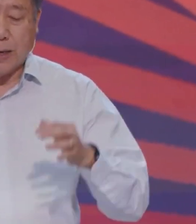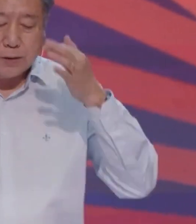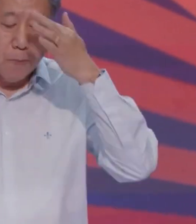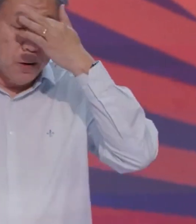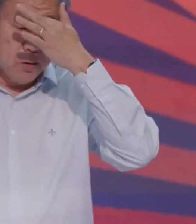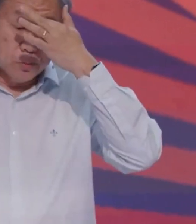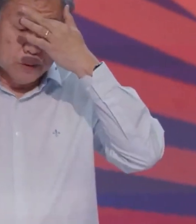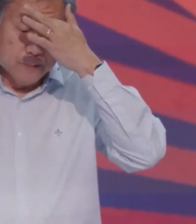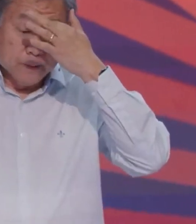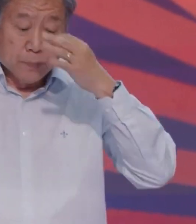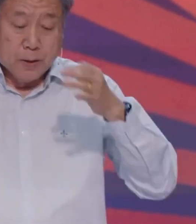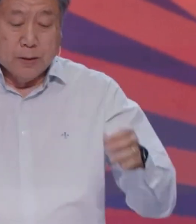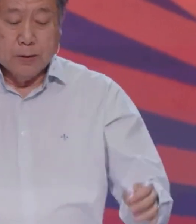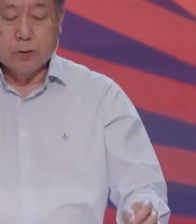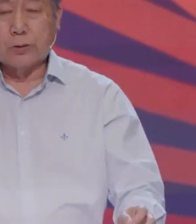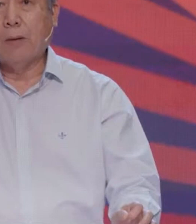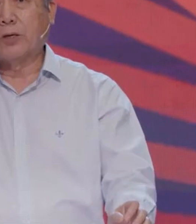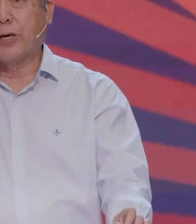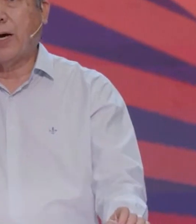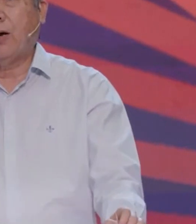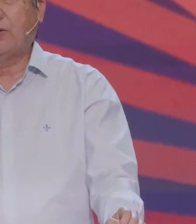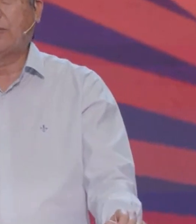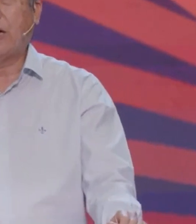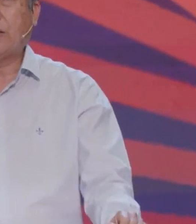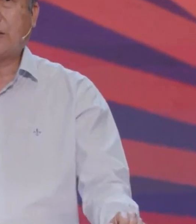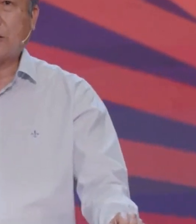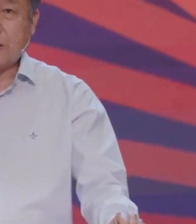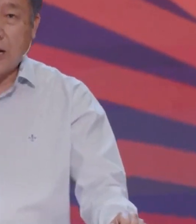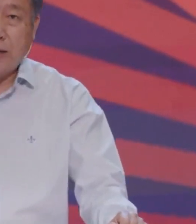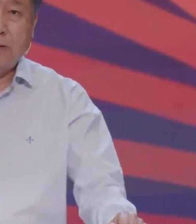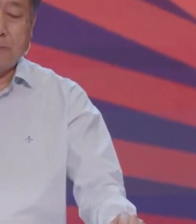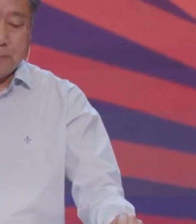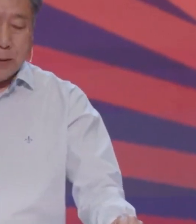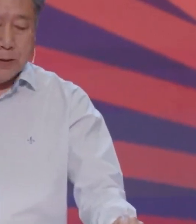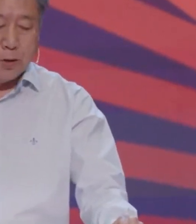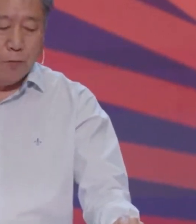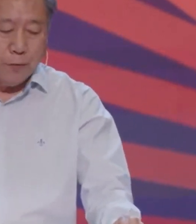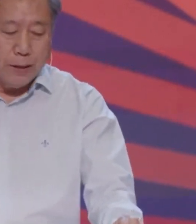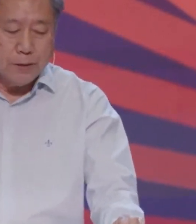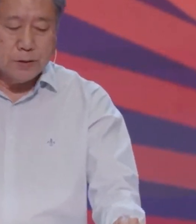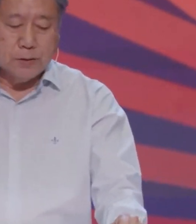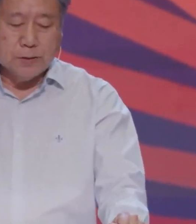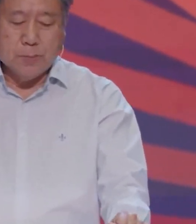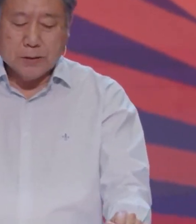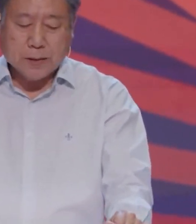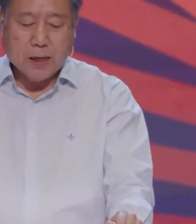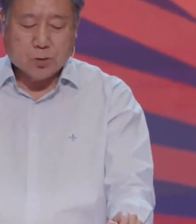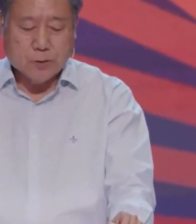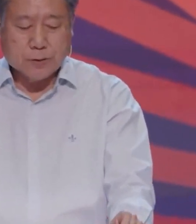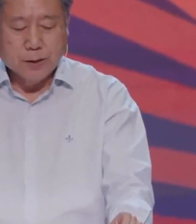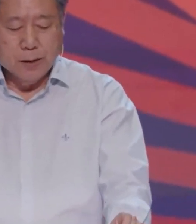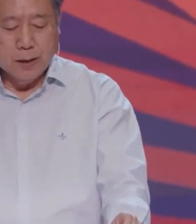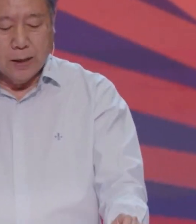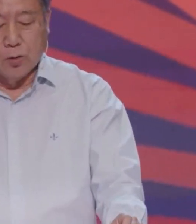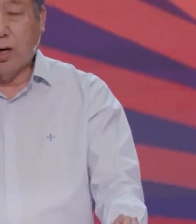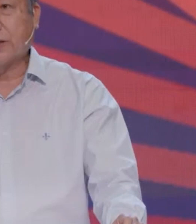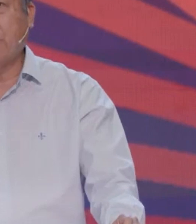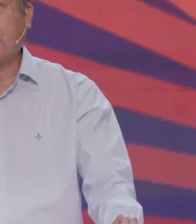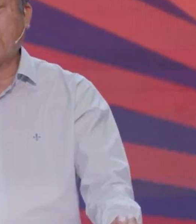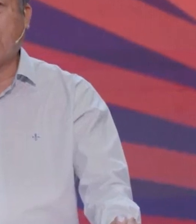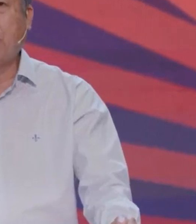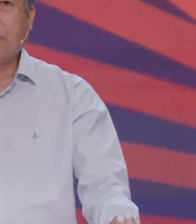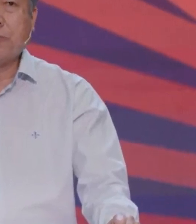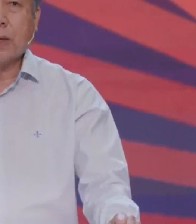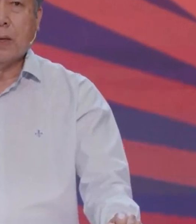Vida, Sumaré, São Paulo. E o tema geral dessa série de conferências e mensagens é